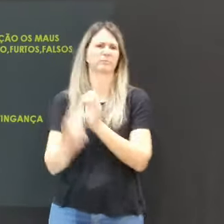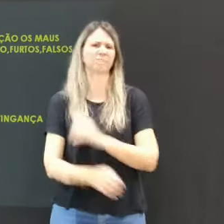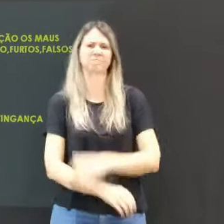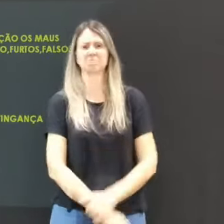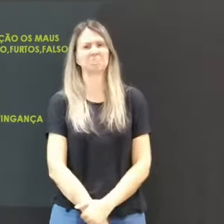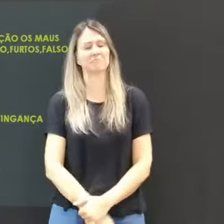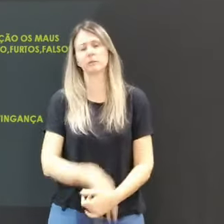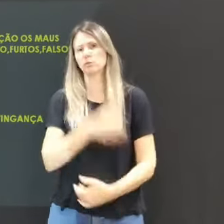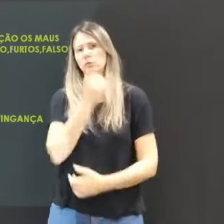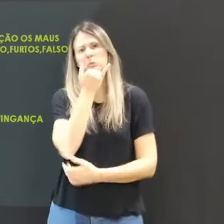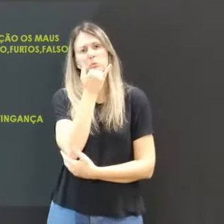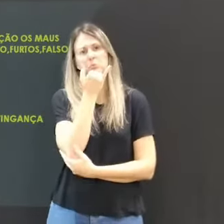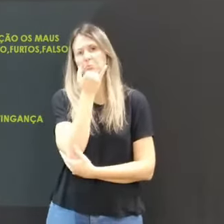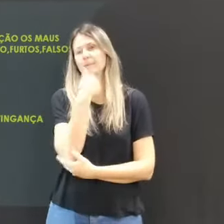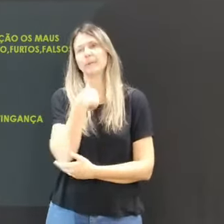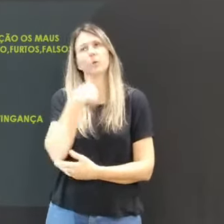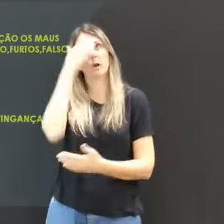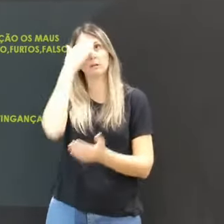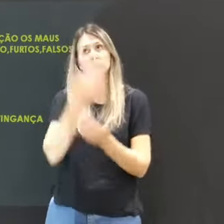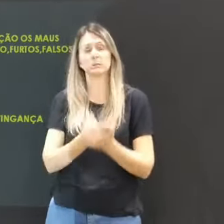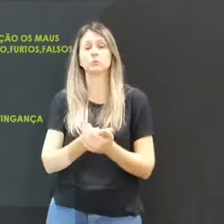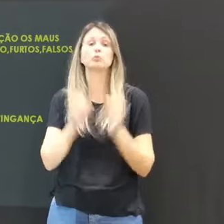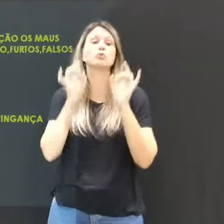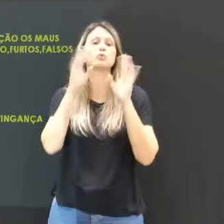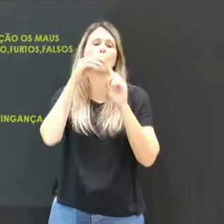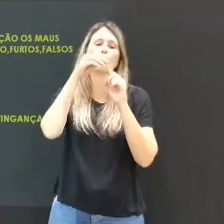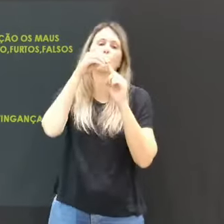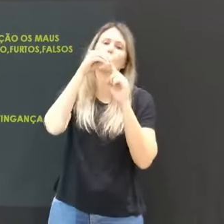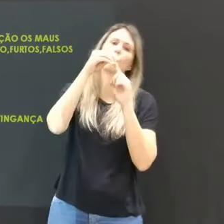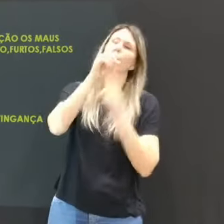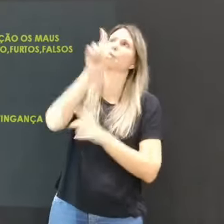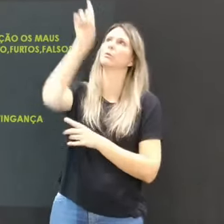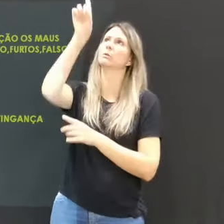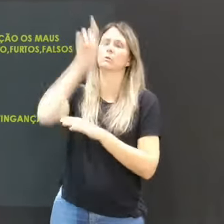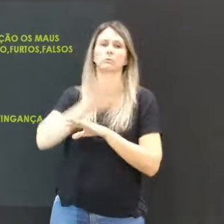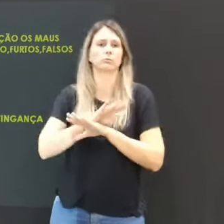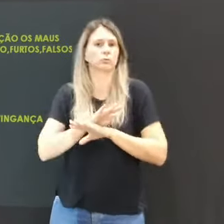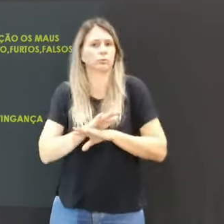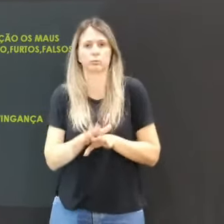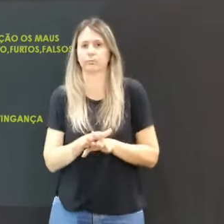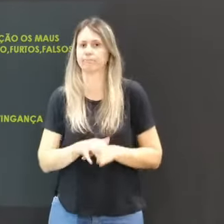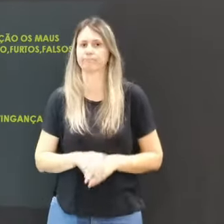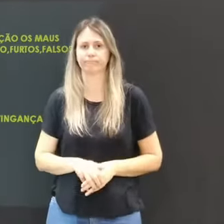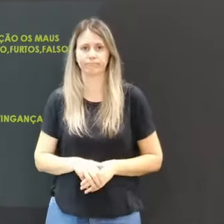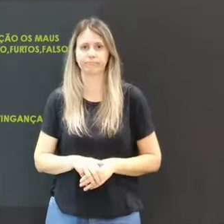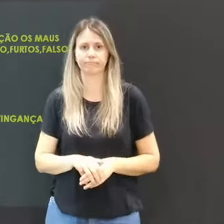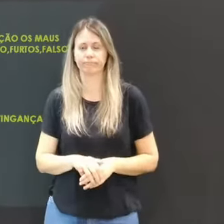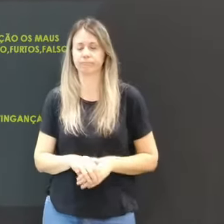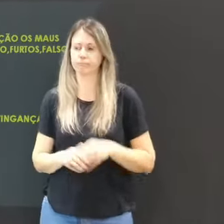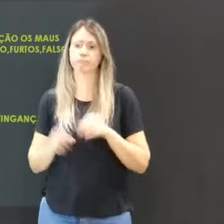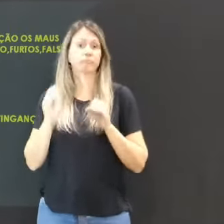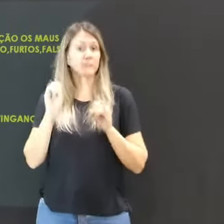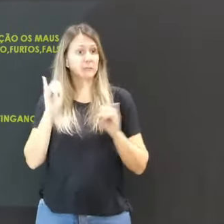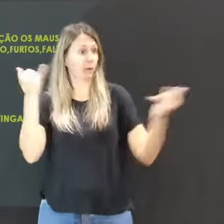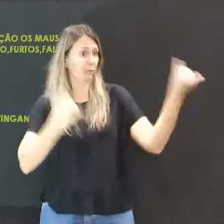para mim é fofoca. Me desculpe, eu não aceito. Porque Deus é o único que é verdadeiro.